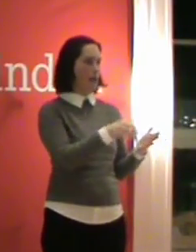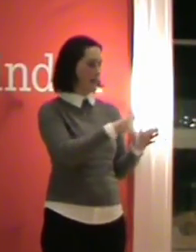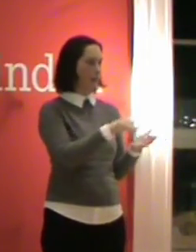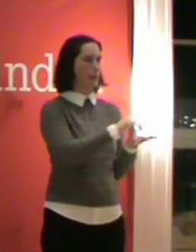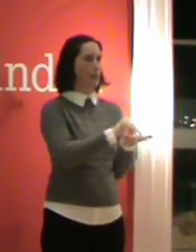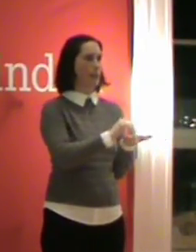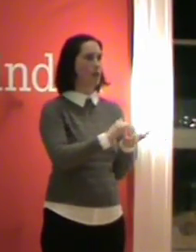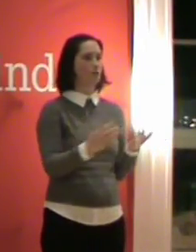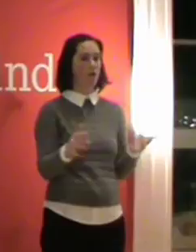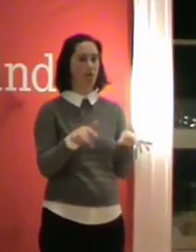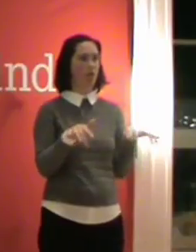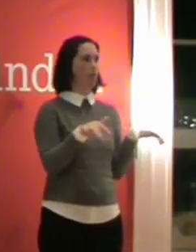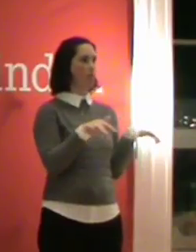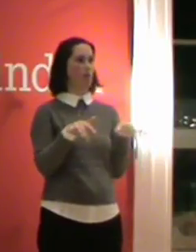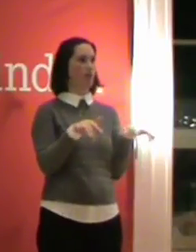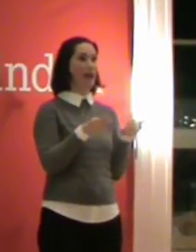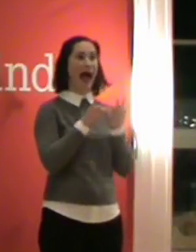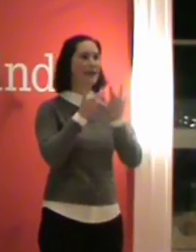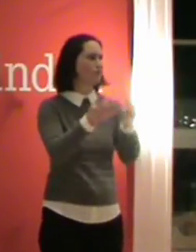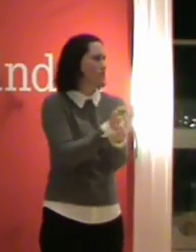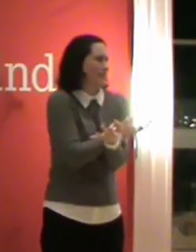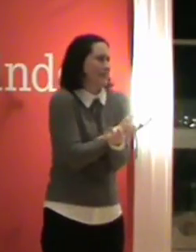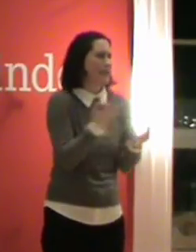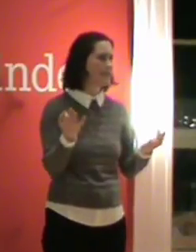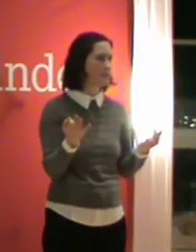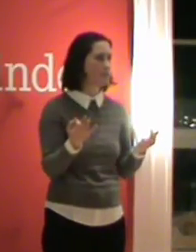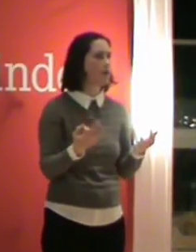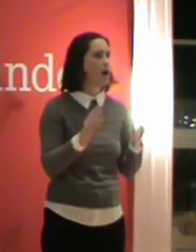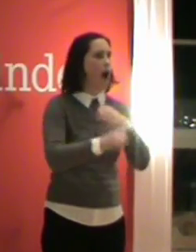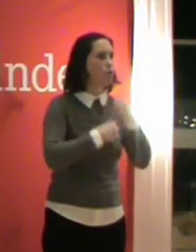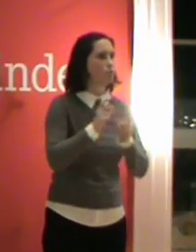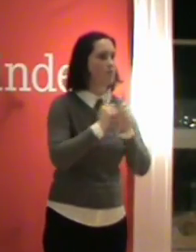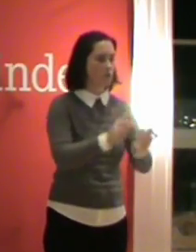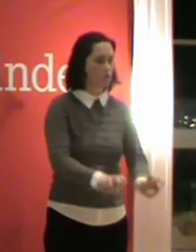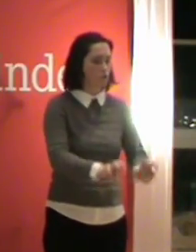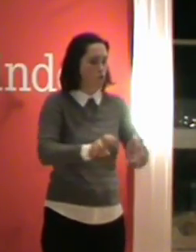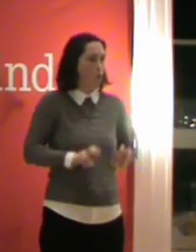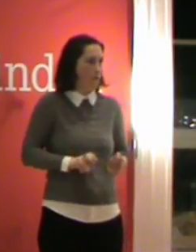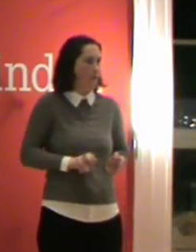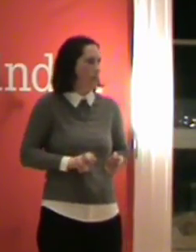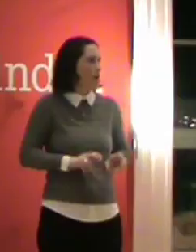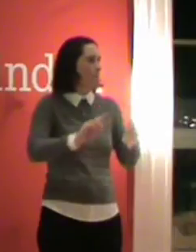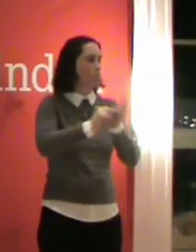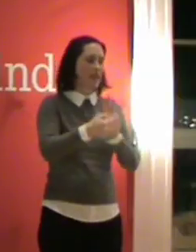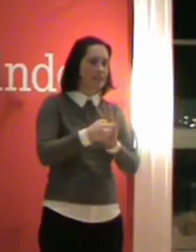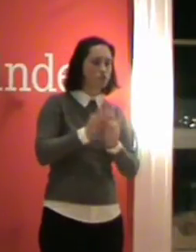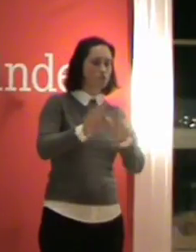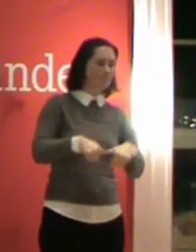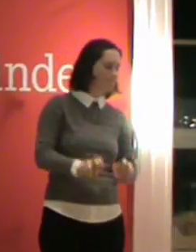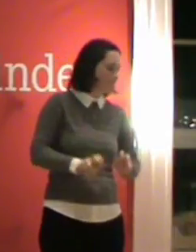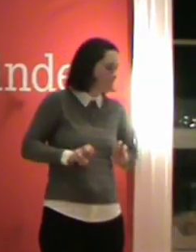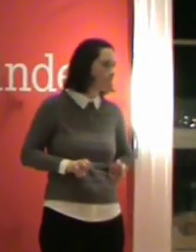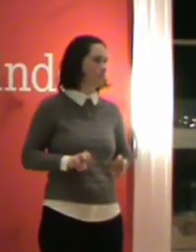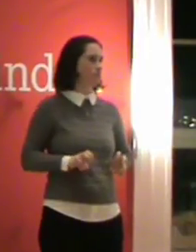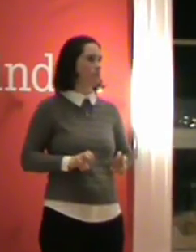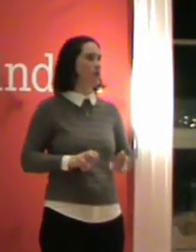auch ohnmächtig, sie haben keinen Einfluss, sie ziehen sich zurück auch aus politischen Willensbildungs- und Entscheidungsprozessen, sie